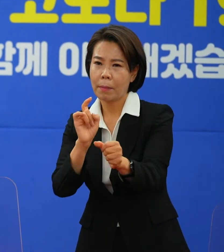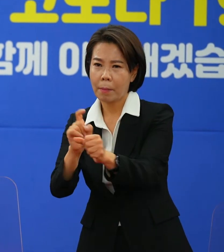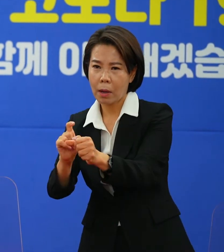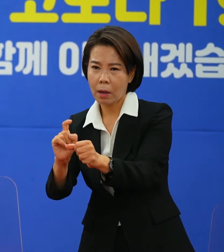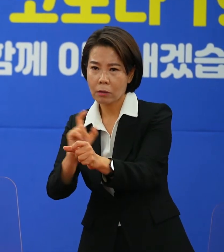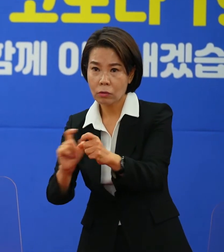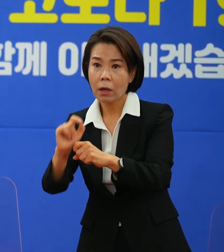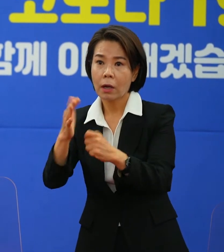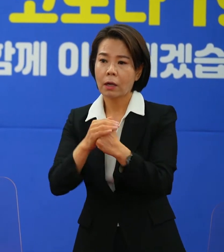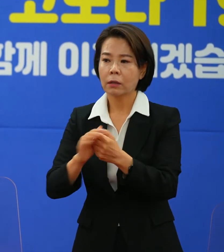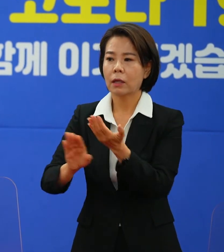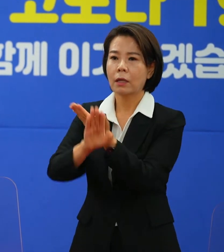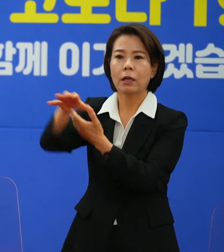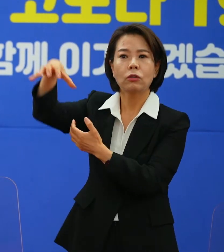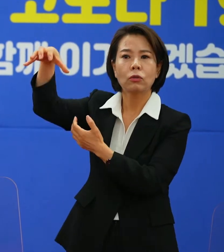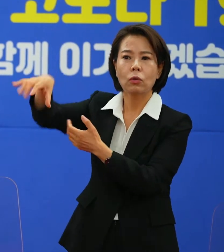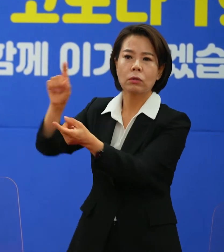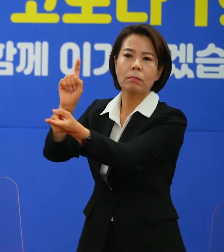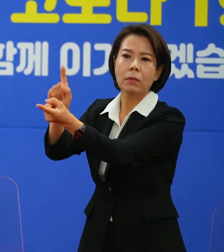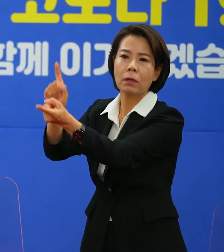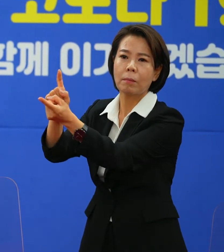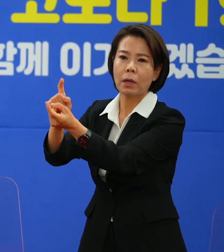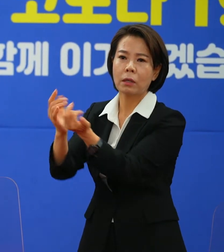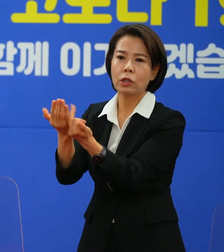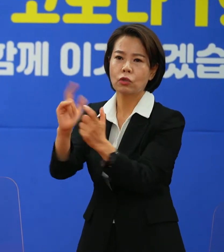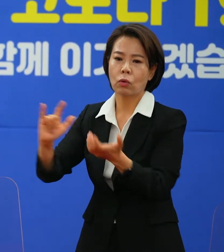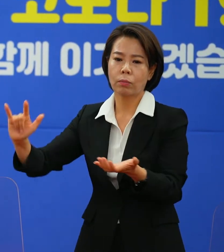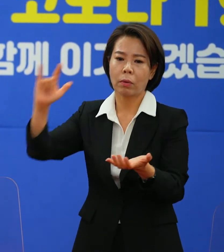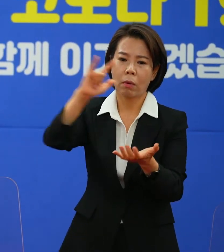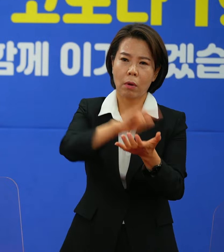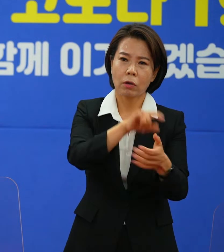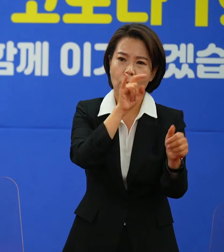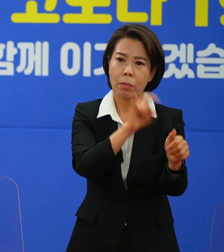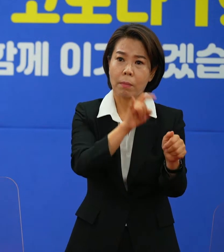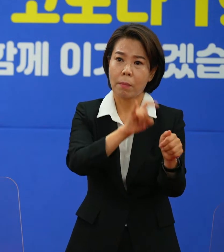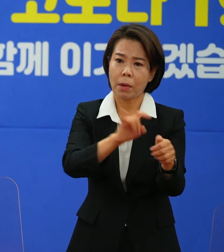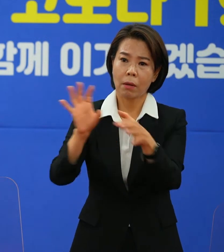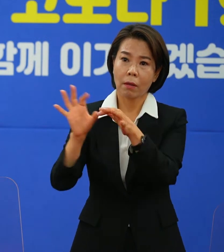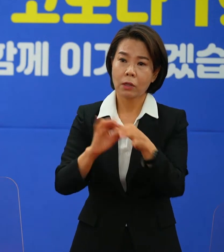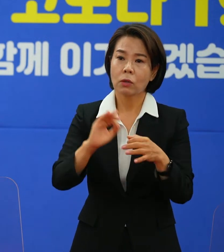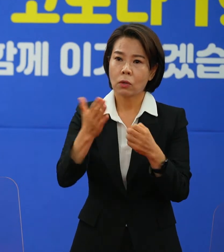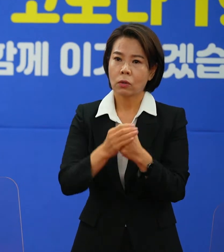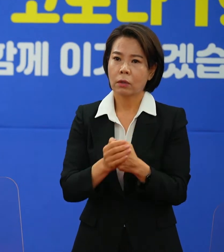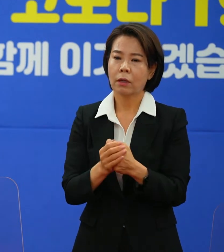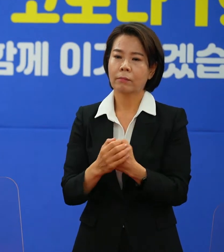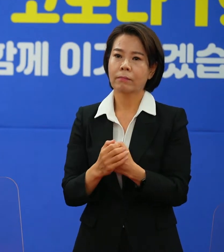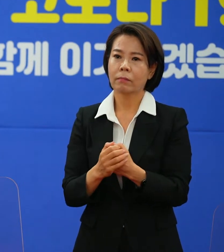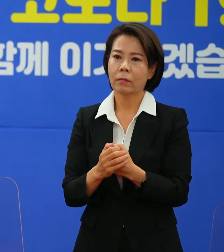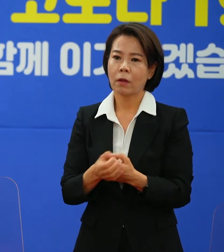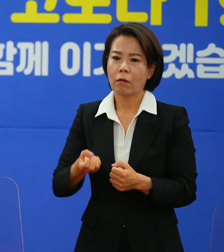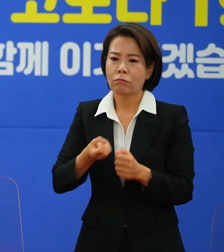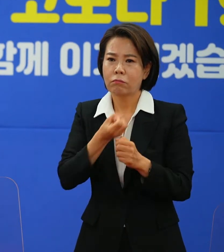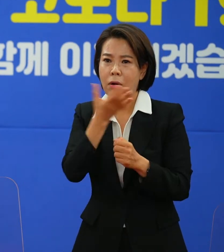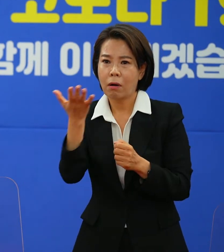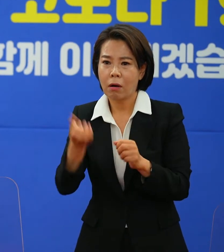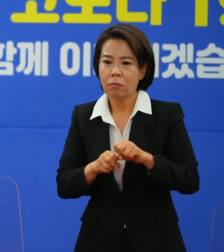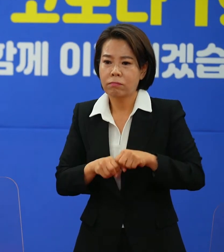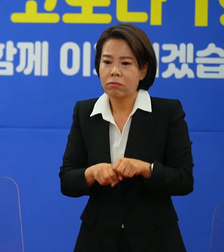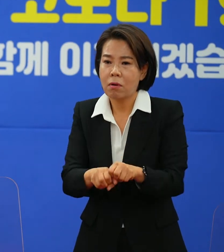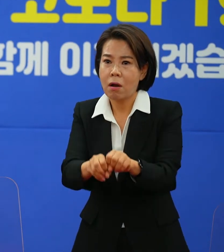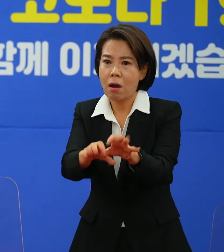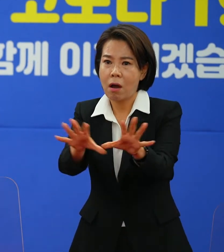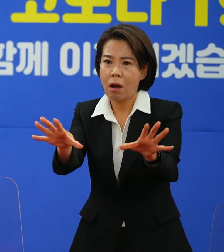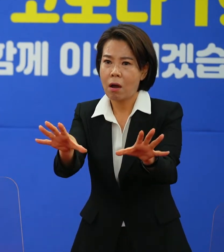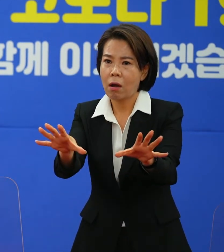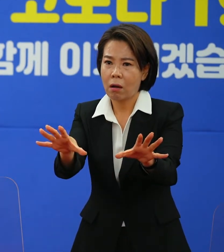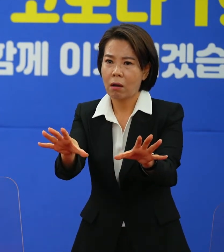추가되고 타지역 접촉자와 입도객들의 확진 사례가 지속됨에 따라 여전히 유행 확산의 위험이